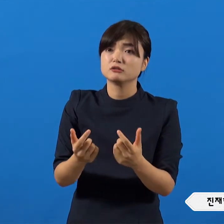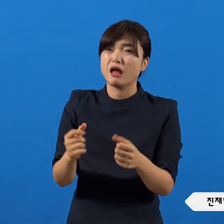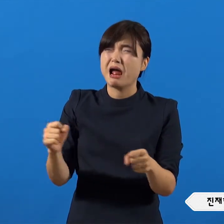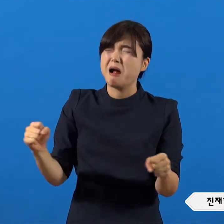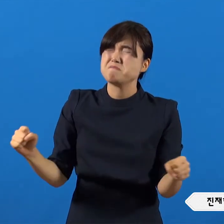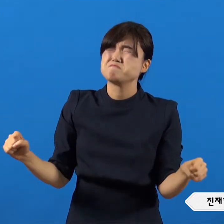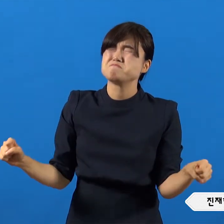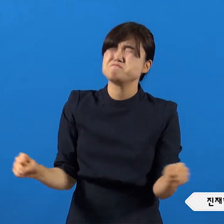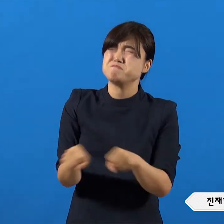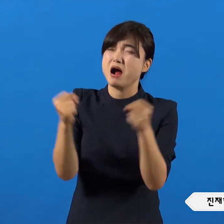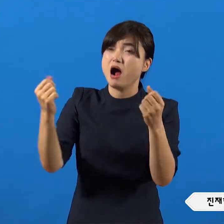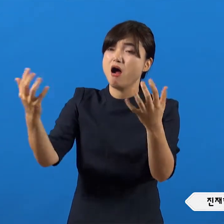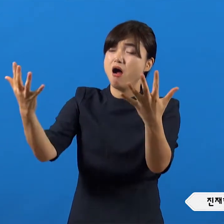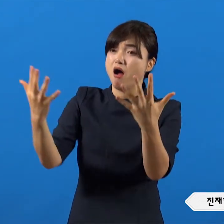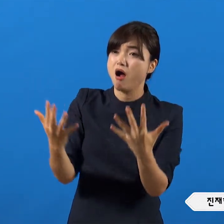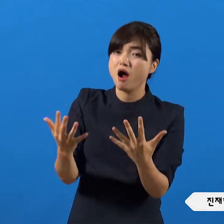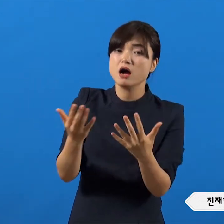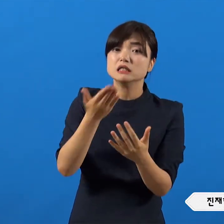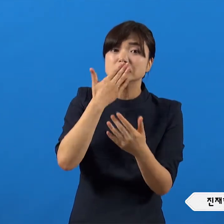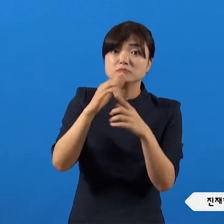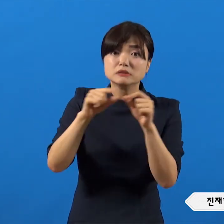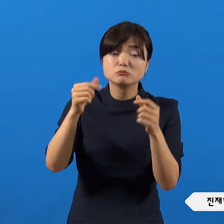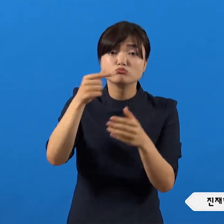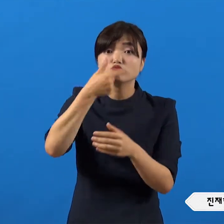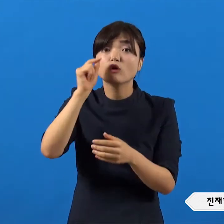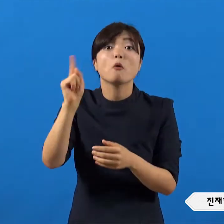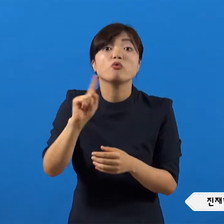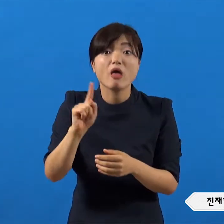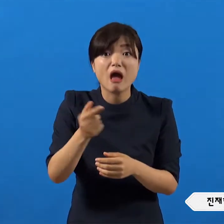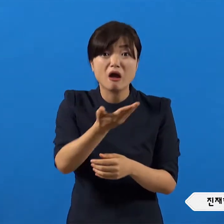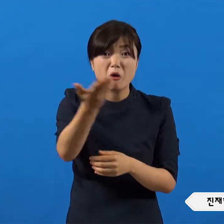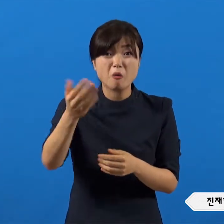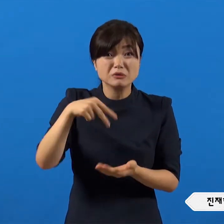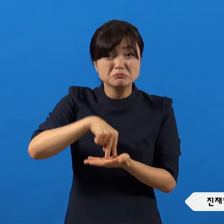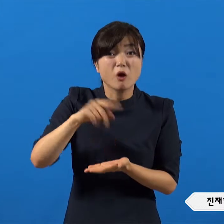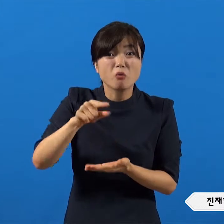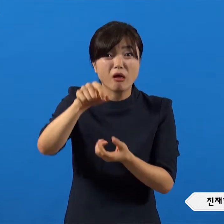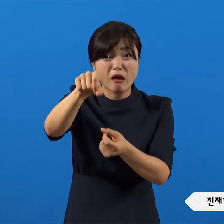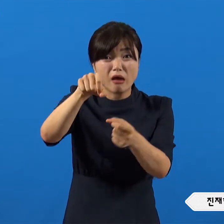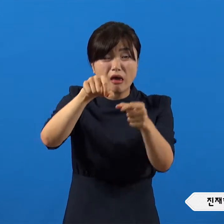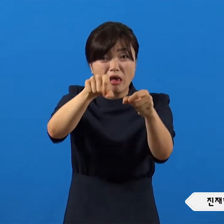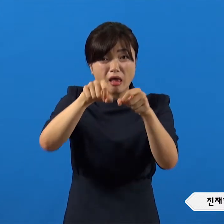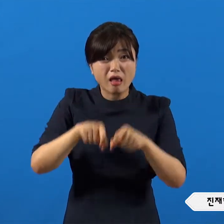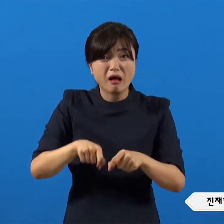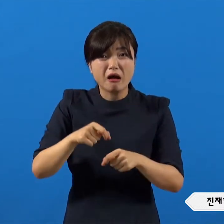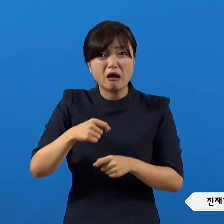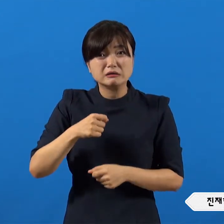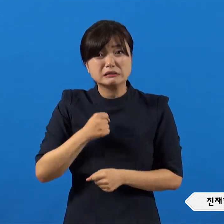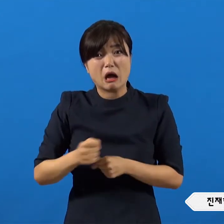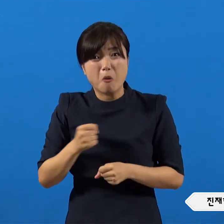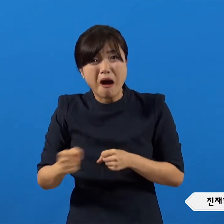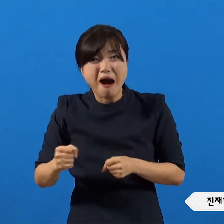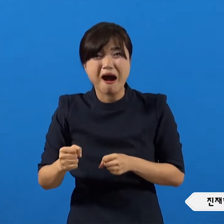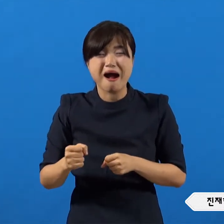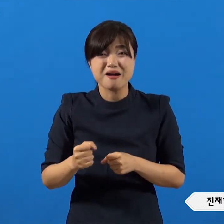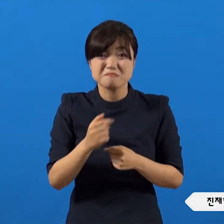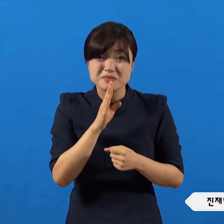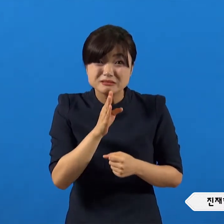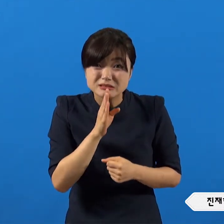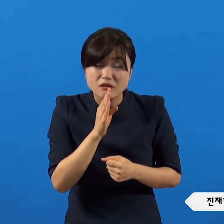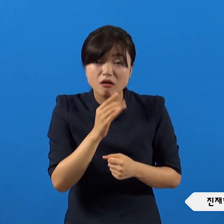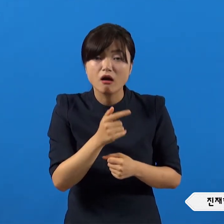와서 음식이 모자랄 때보다 얼마나 당황스럽고 안타까운 마음이 있습니까? 그런 큰